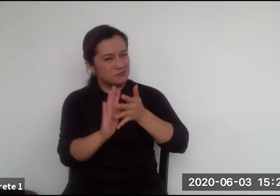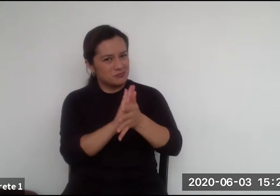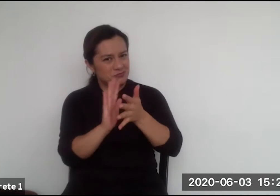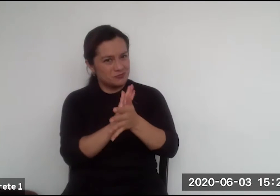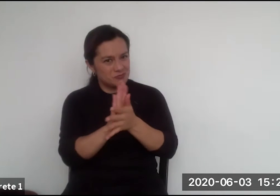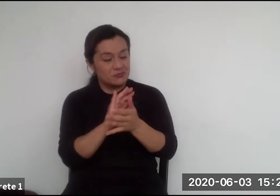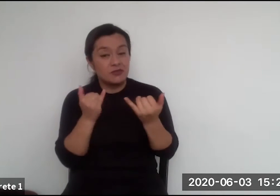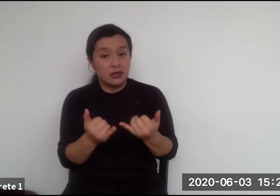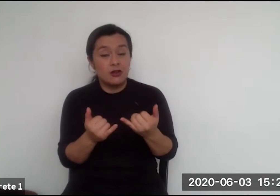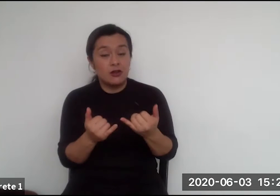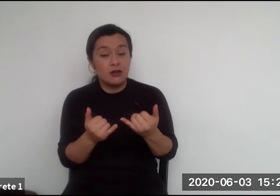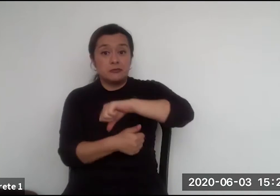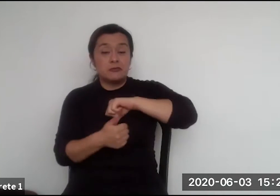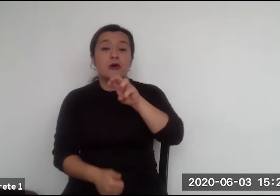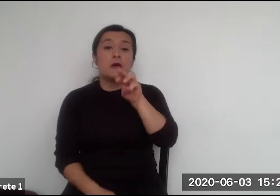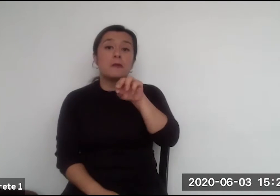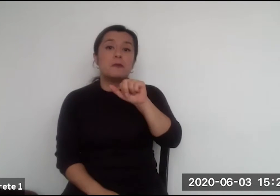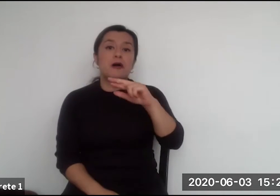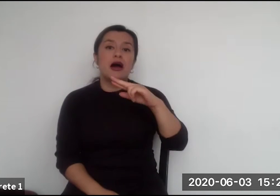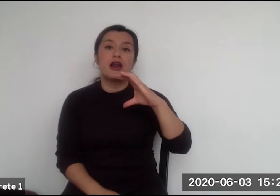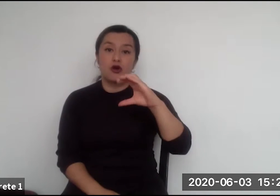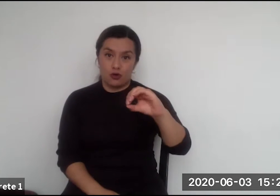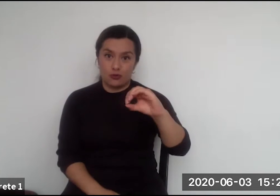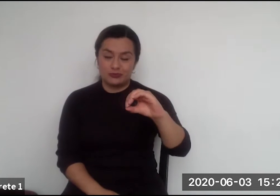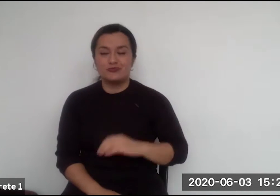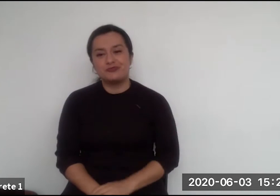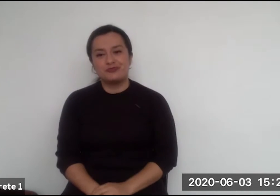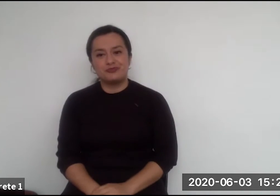a darle la palabra entonces a Marco.